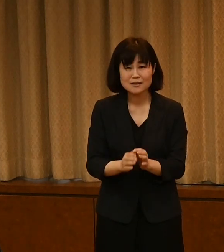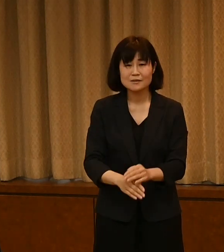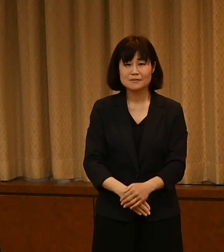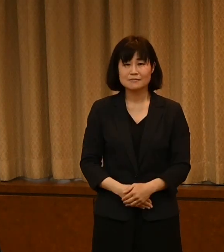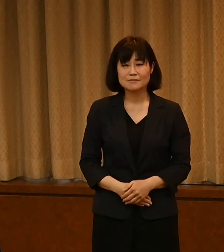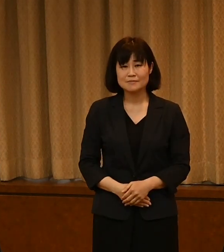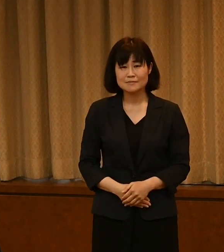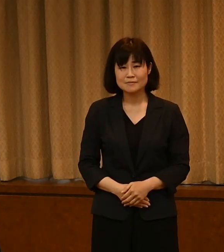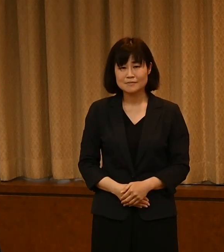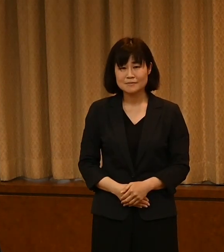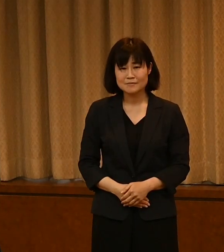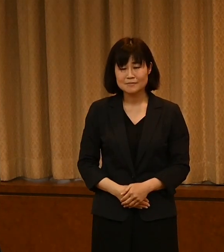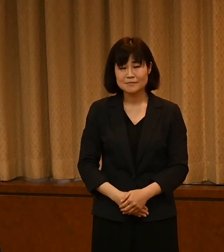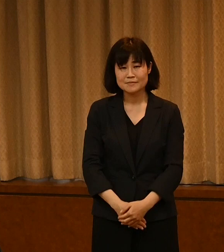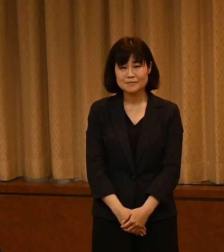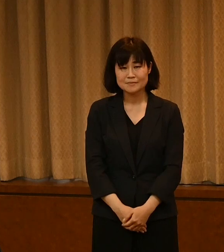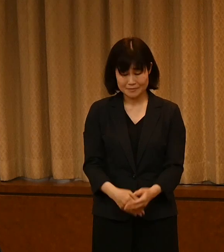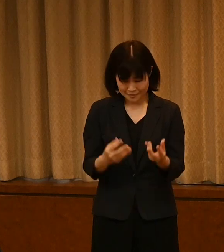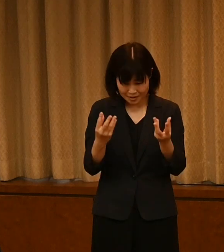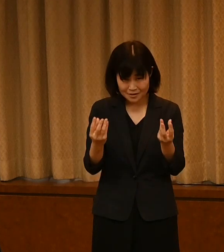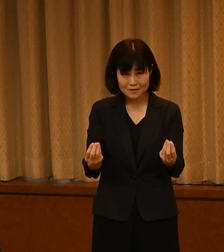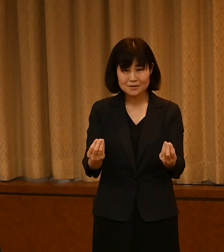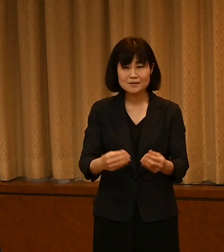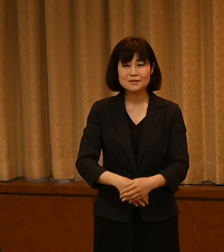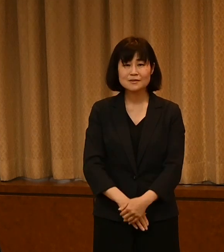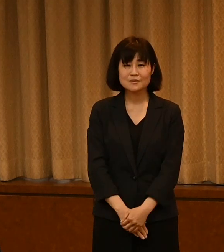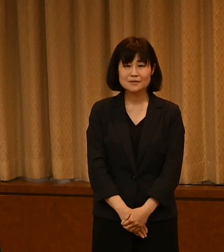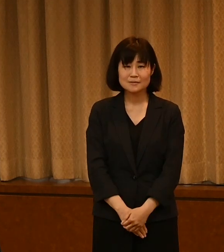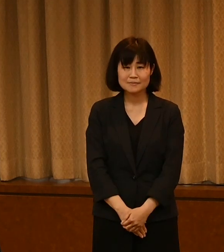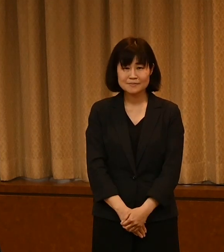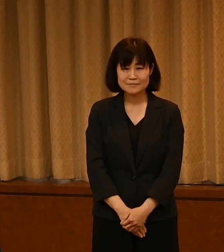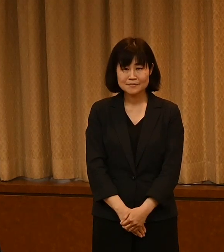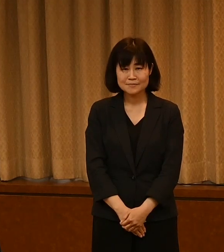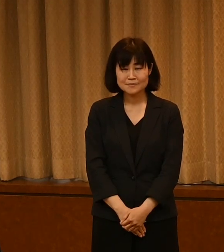し上げます。私からは以上でございます。